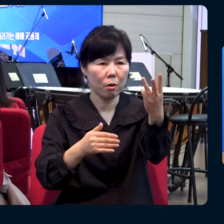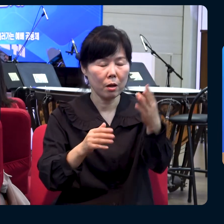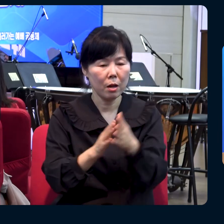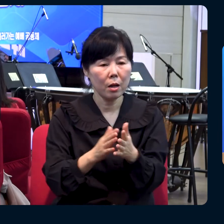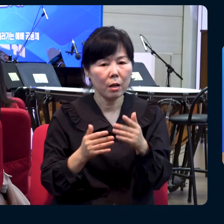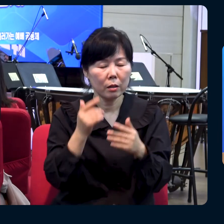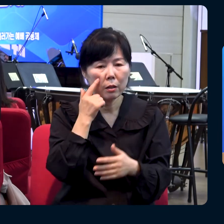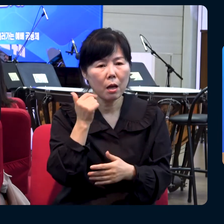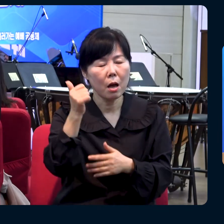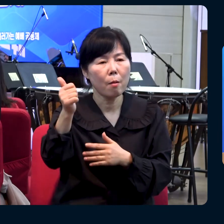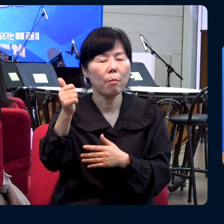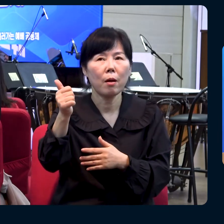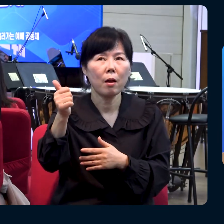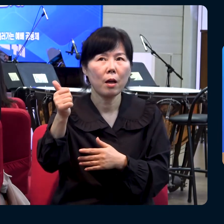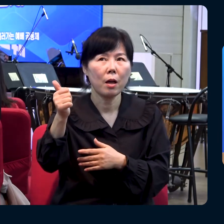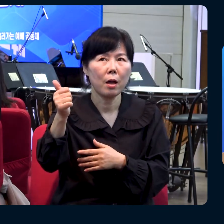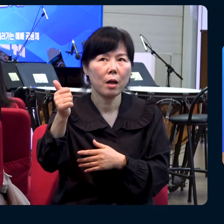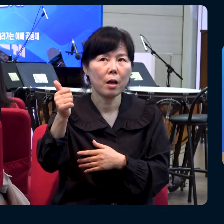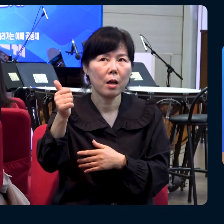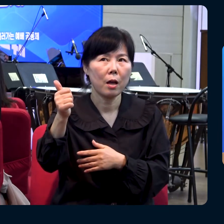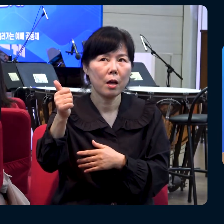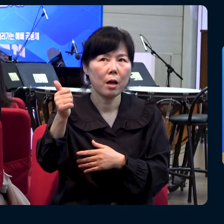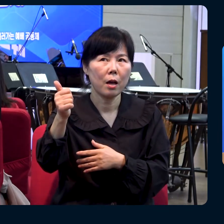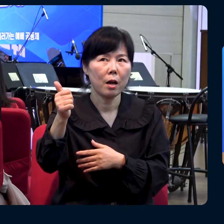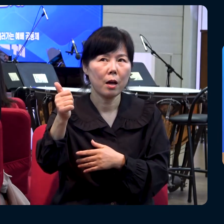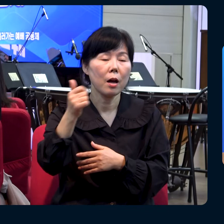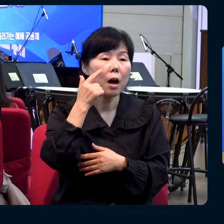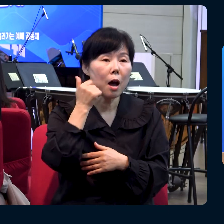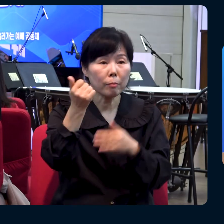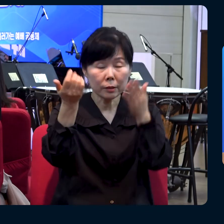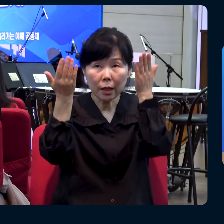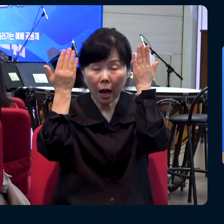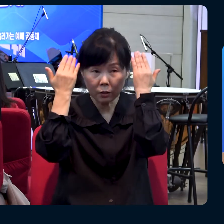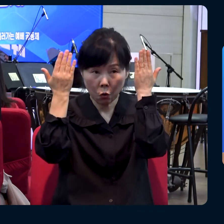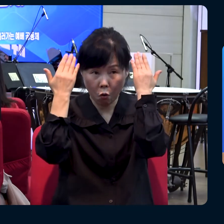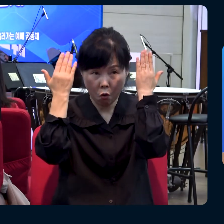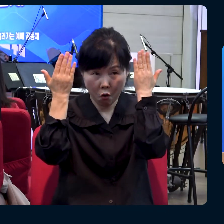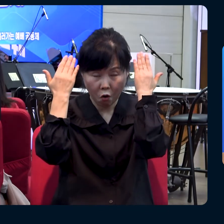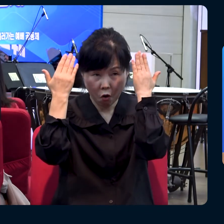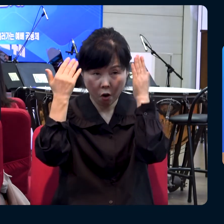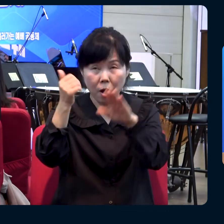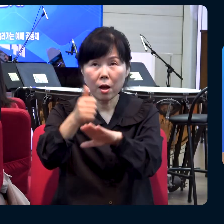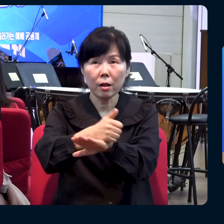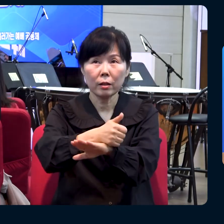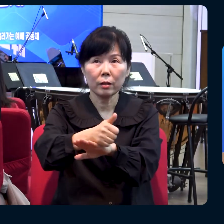우리 아빠가 성깔이 있는 분인데 아버지 학교를 다니더니 좀 나아졌다.